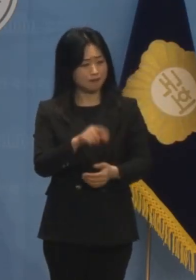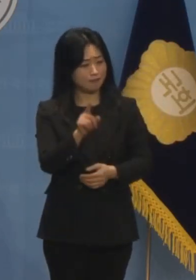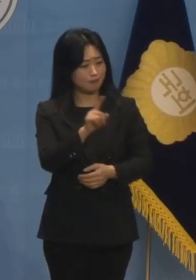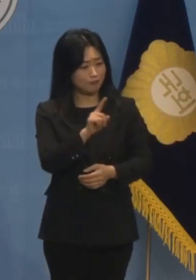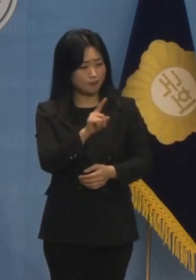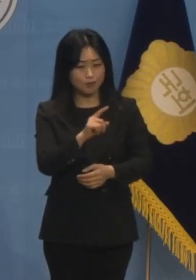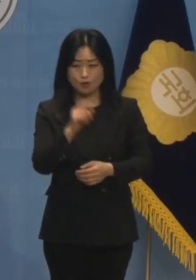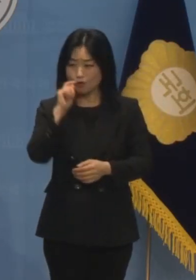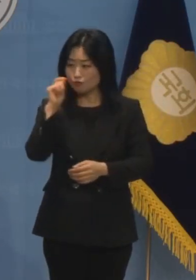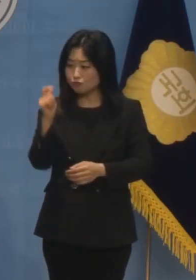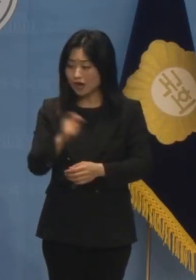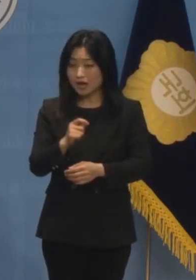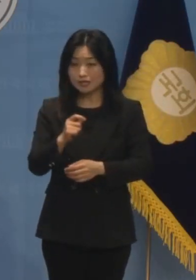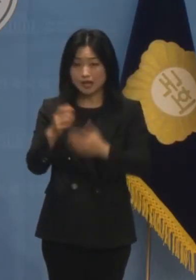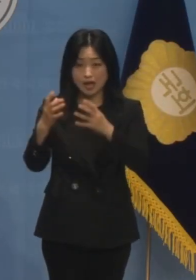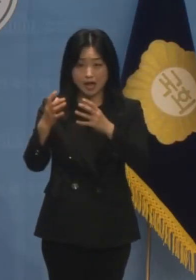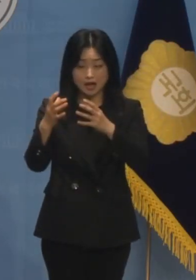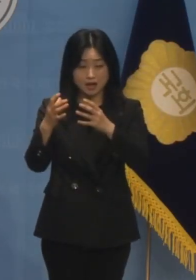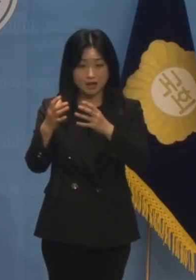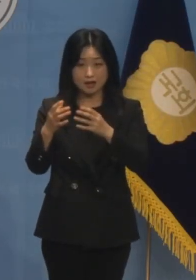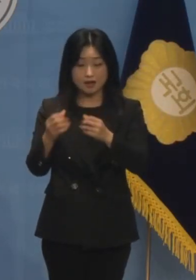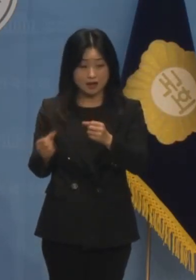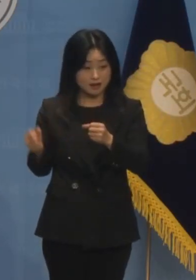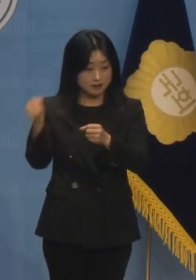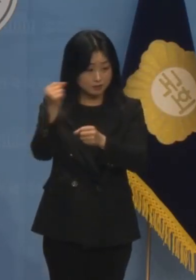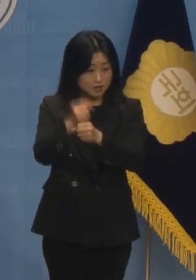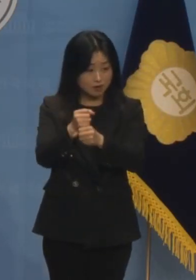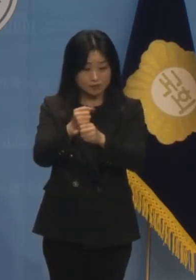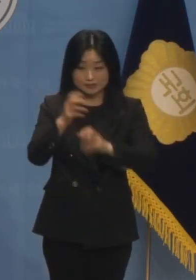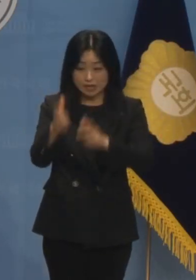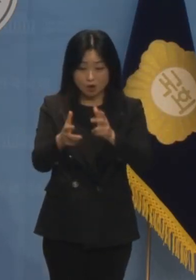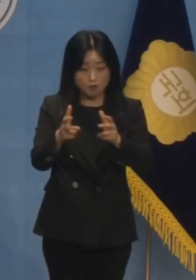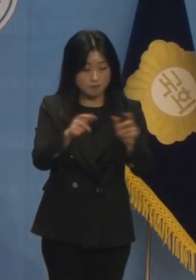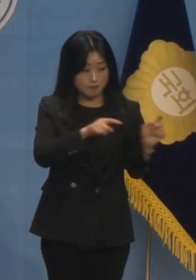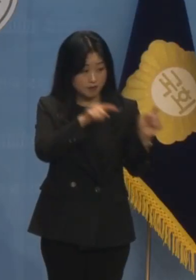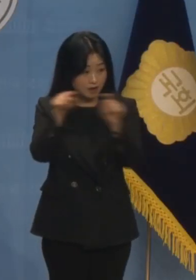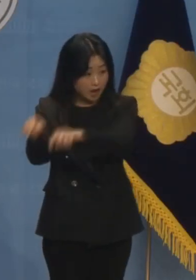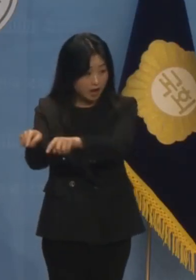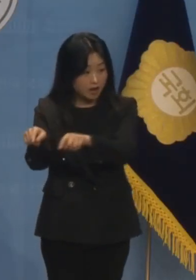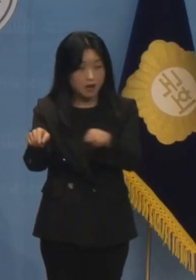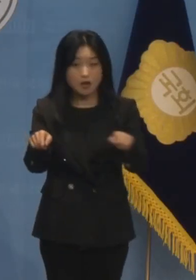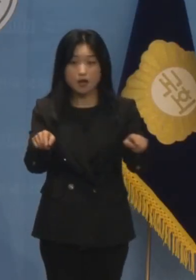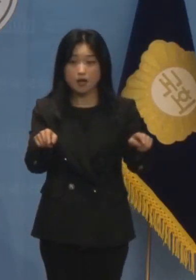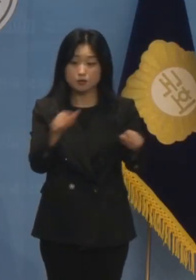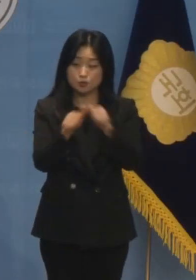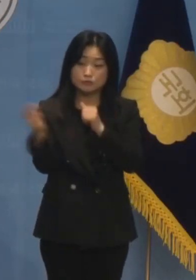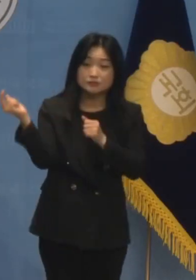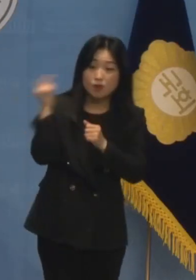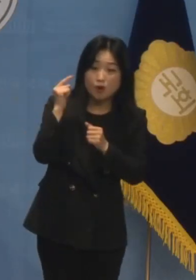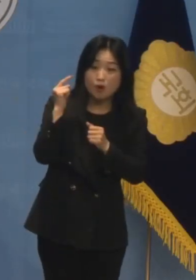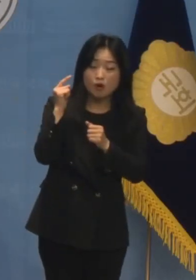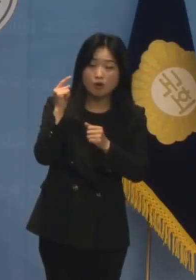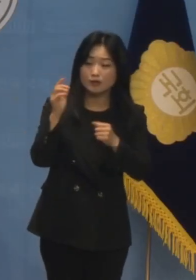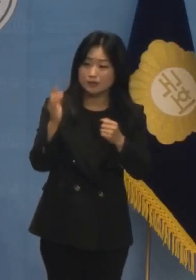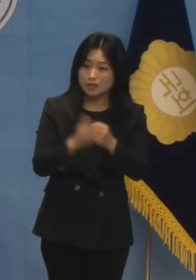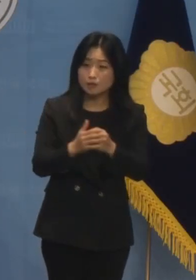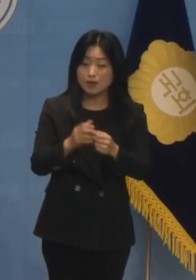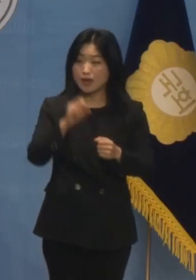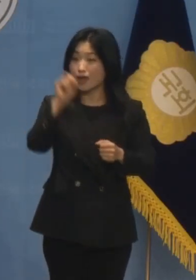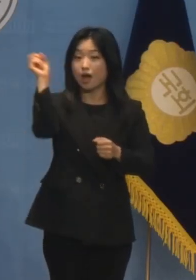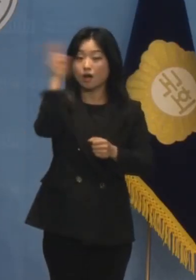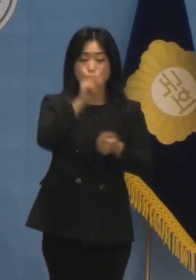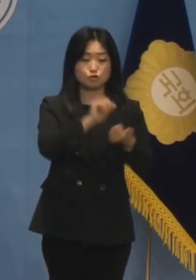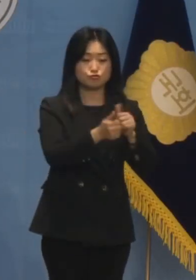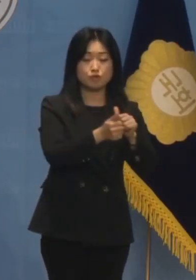삼부토건이 우크라이나 재건 사업을 수주할 것이라는 믿음 또는 그런 루머 없이는 쉽지